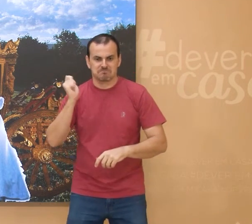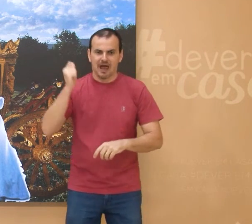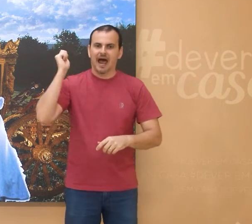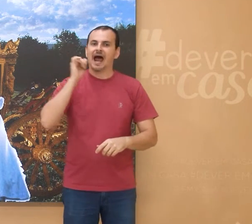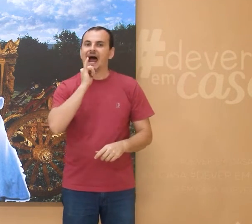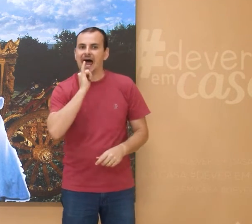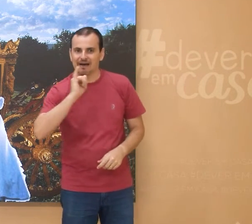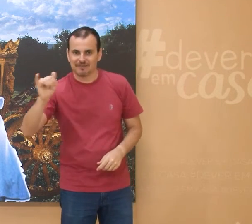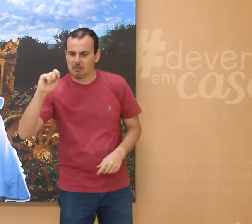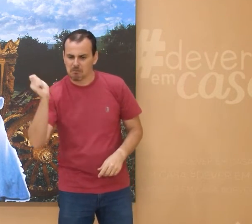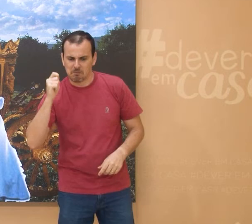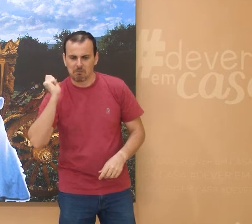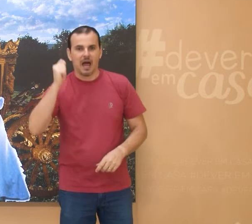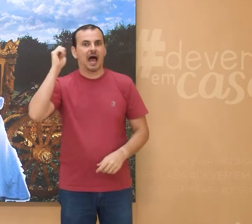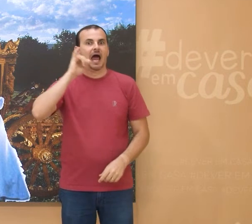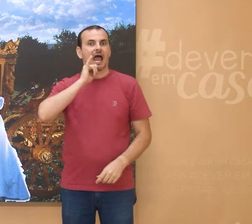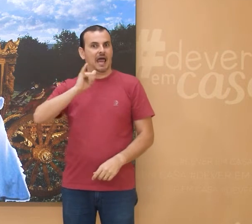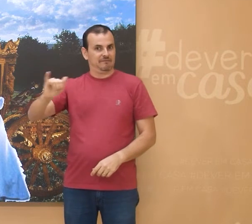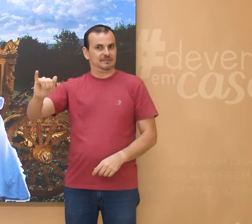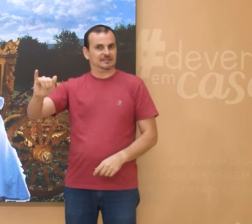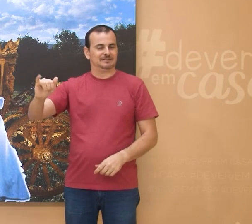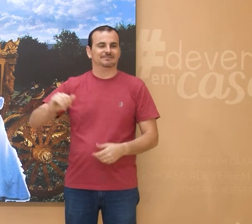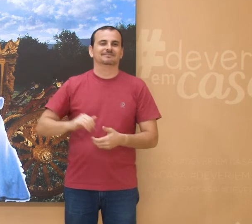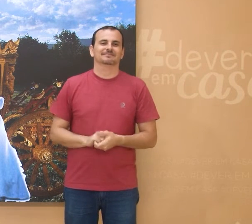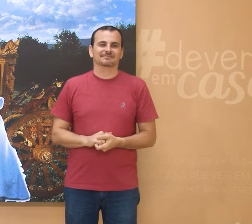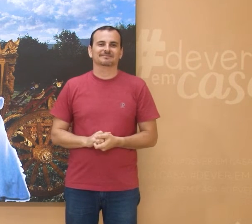E a fada avisou: